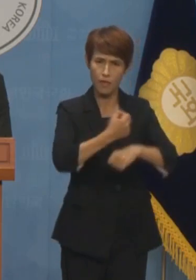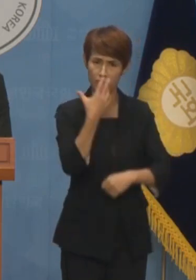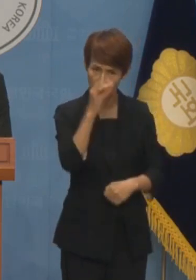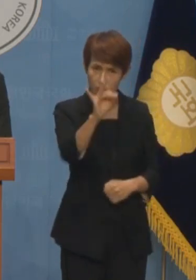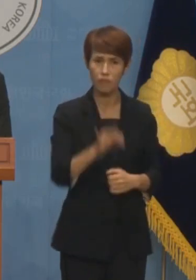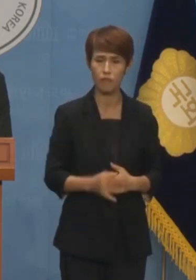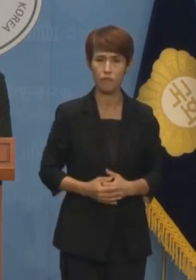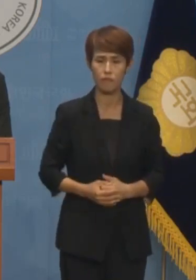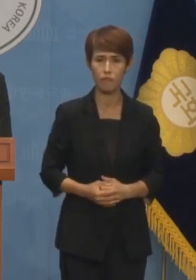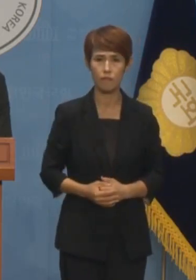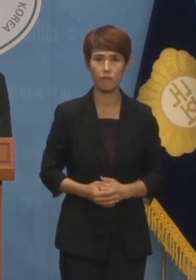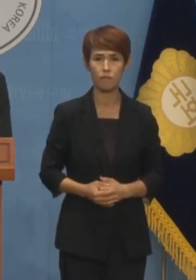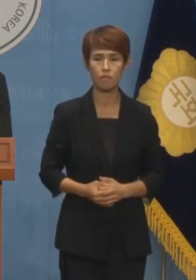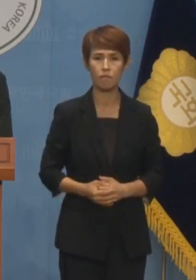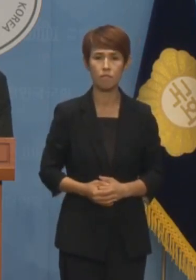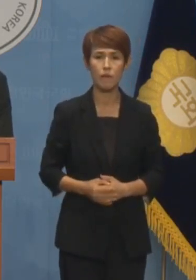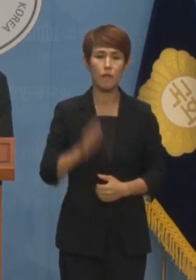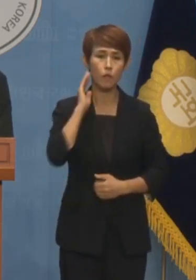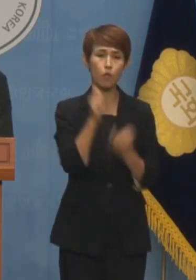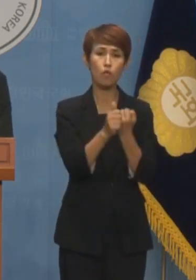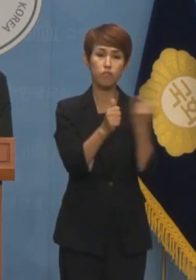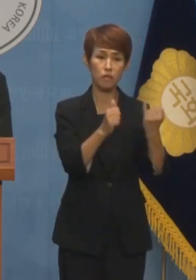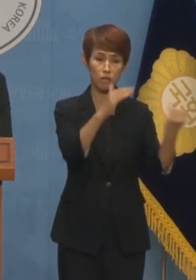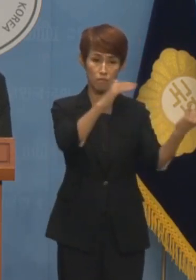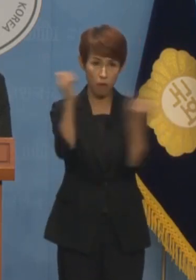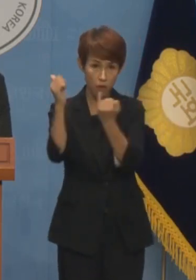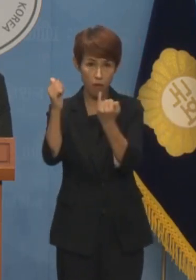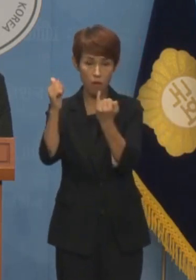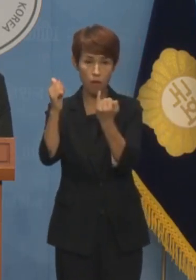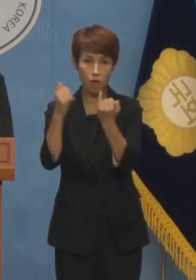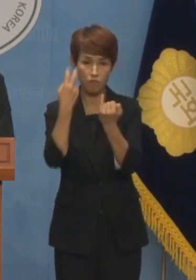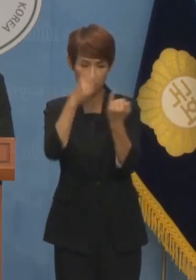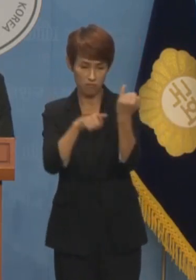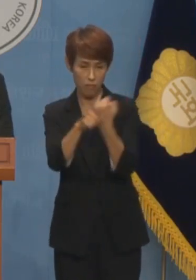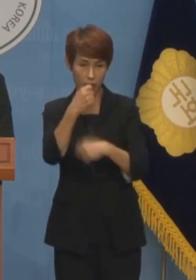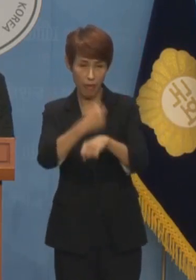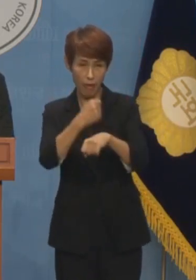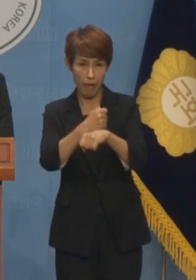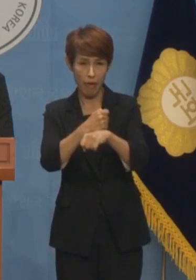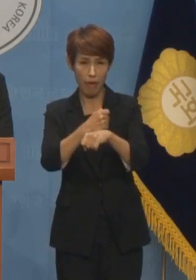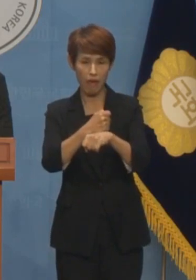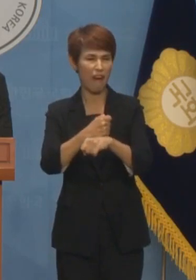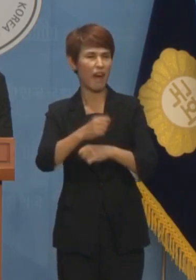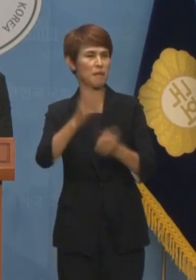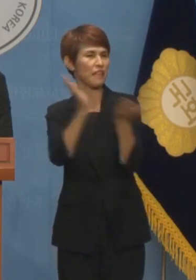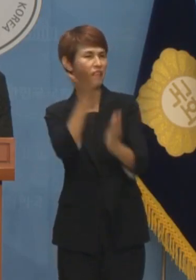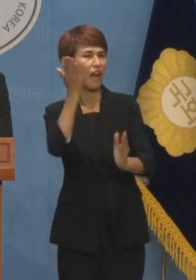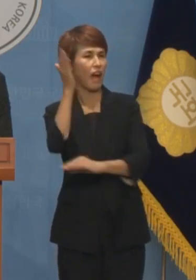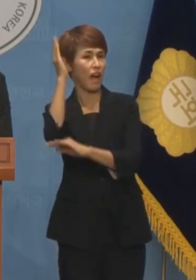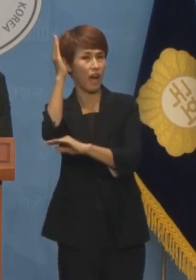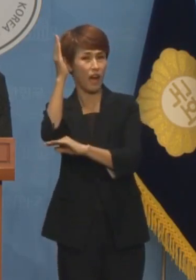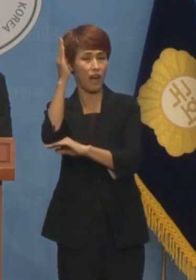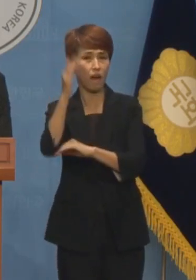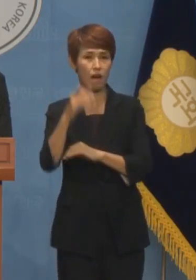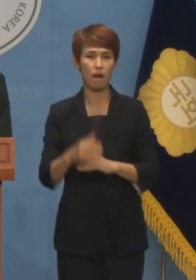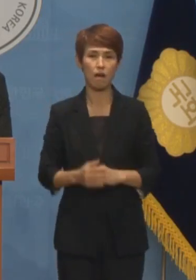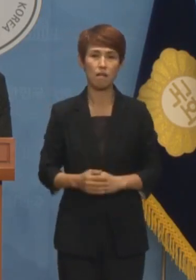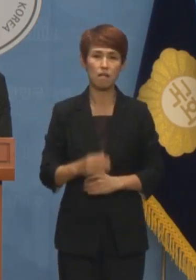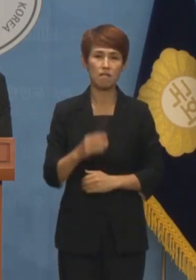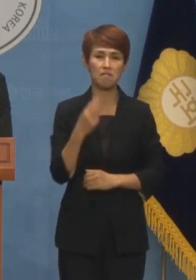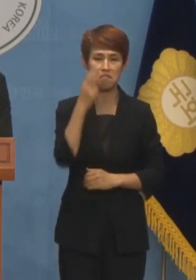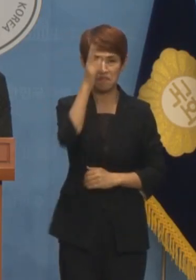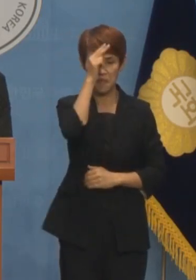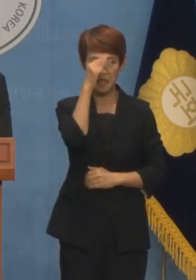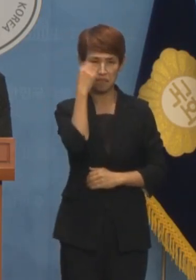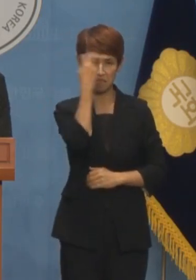아닙니까? 현직 영부인을 소환하는 것은 부적절하다고 으름장까지 놓았습니다. 수사 가이드라인을